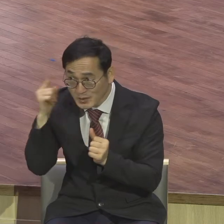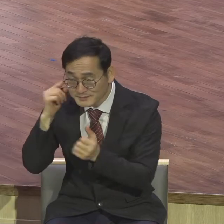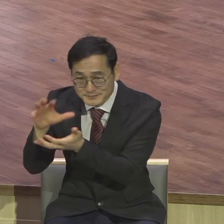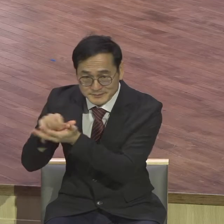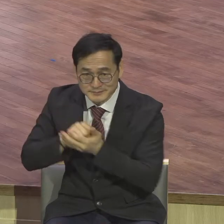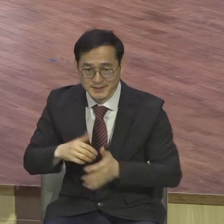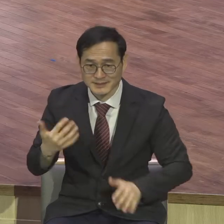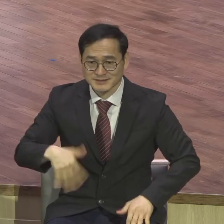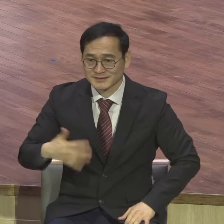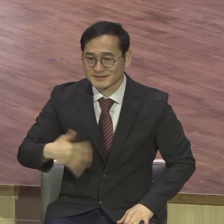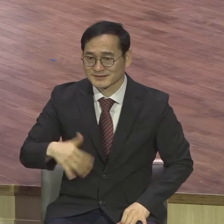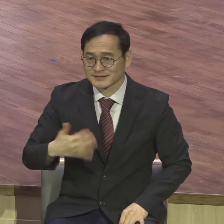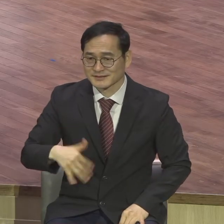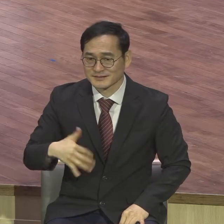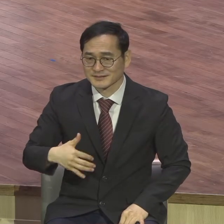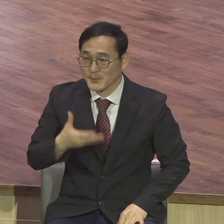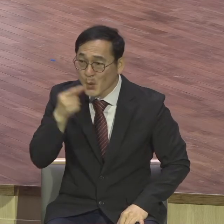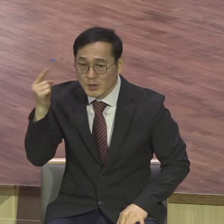이 말이에요.